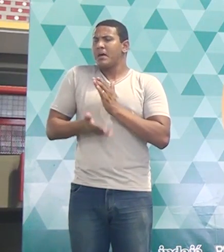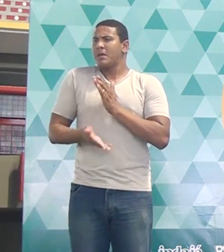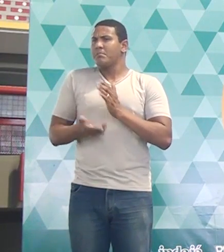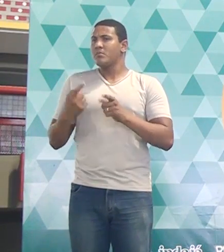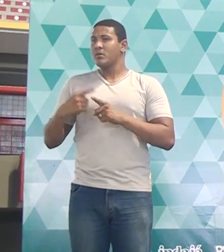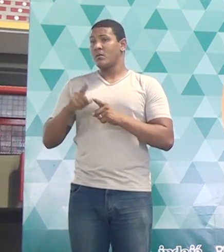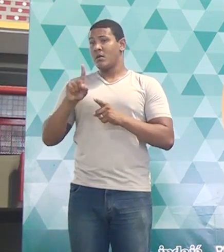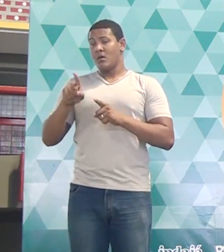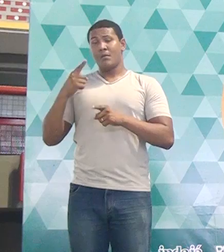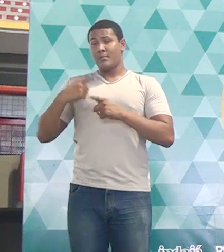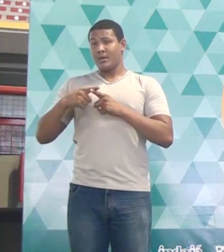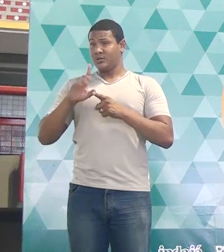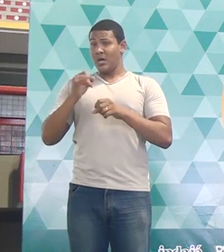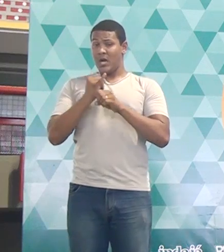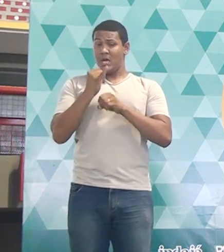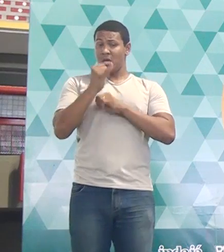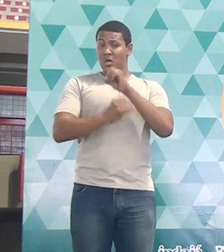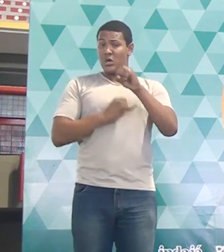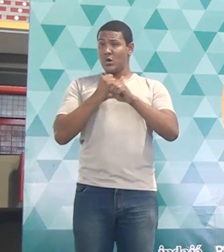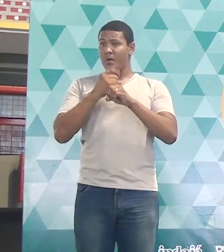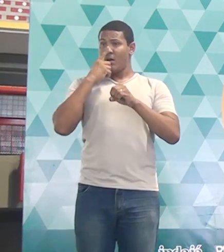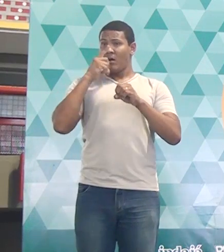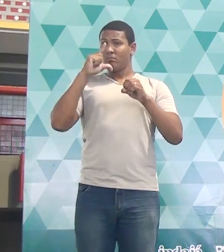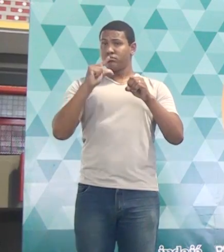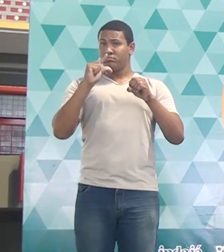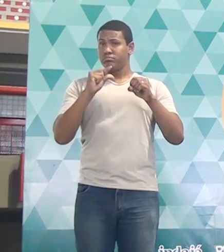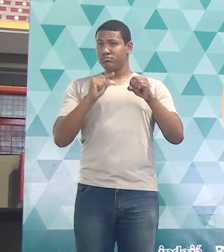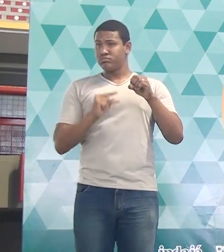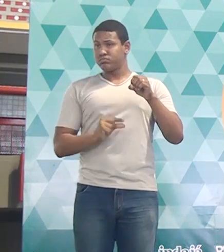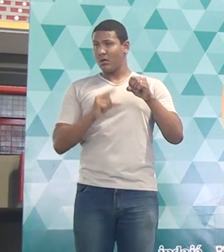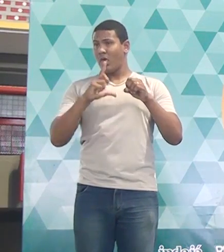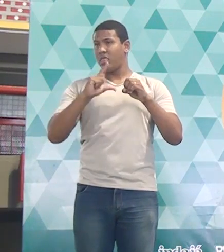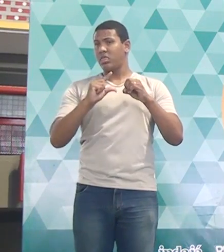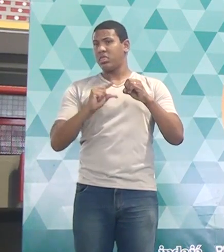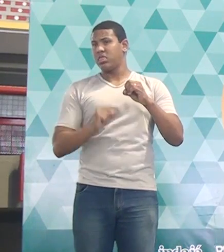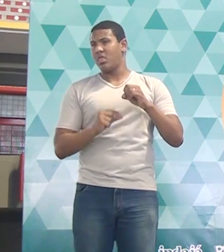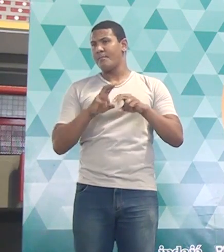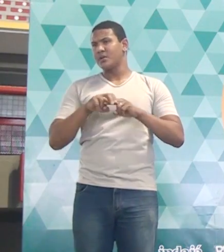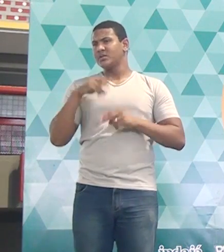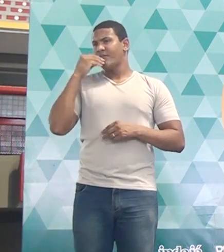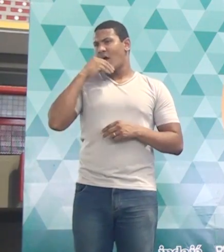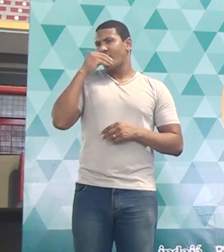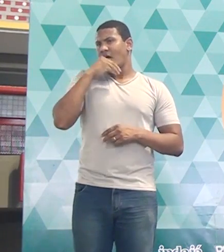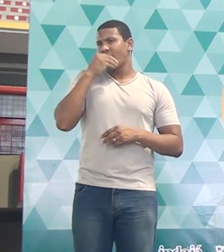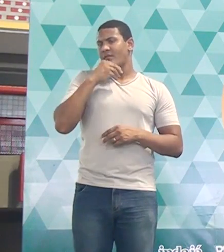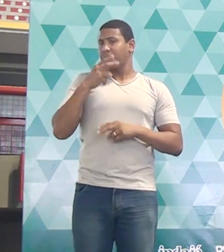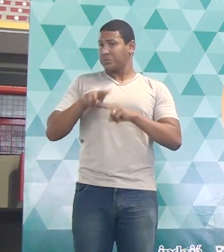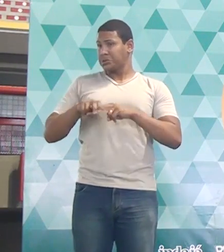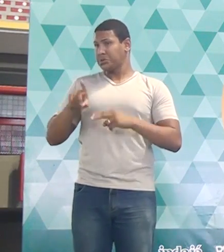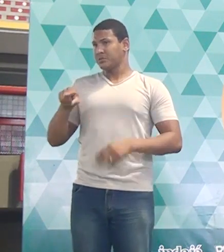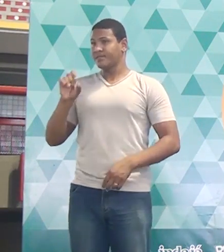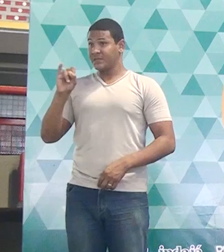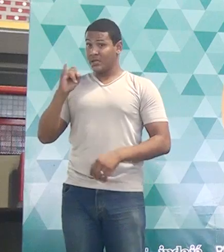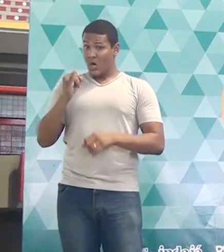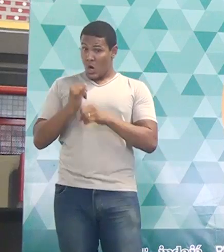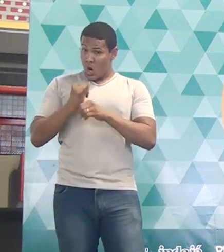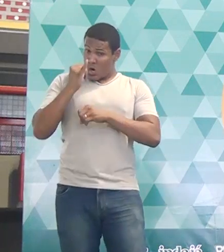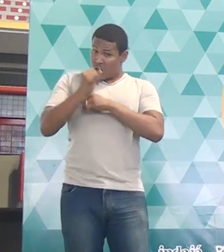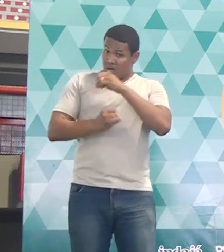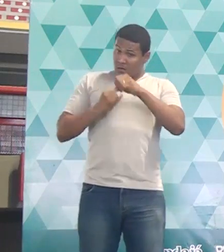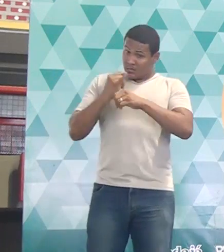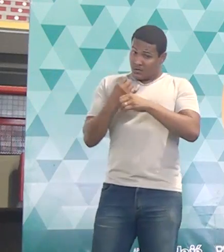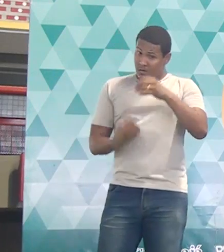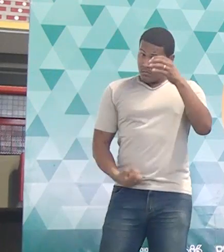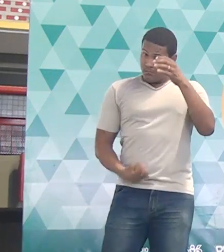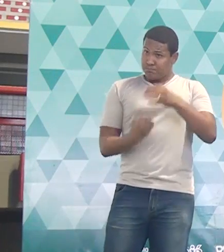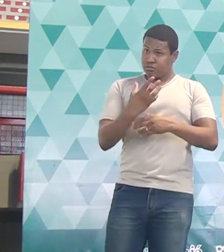vai ficando com cada vez menos íons na solução. Por isso que ele vai ficando mais fraco. Tá? Ao ionizar, ao perder